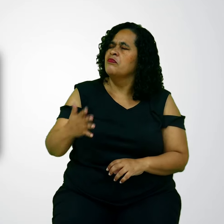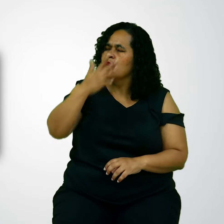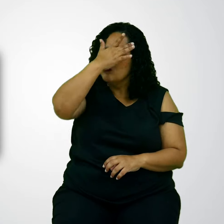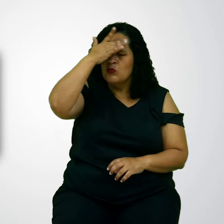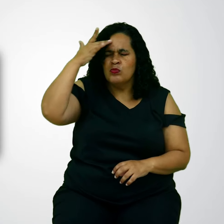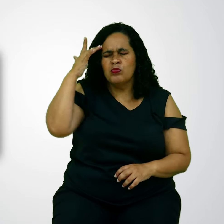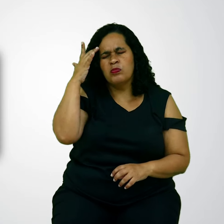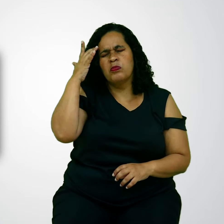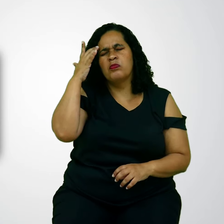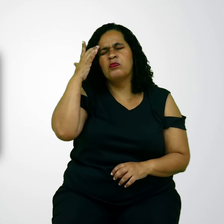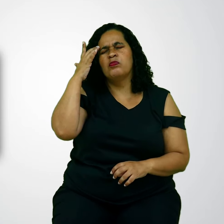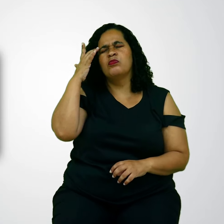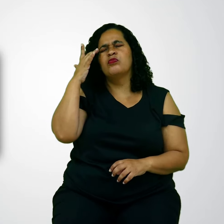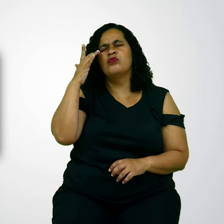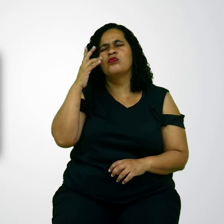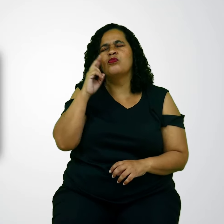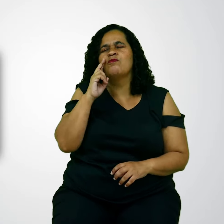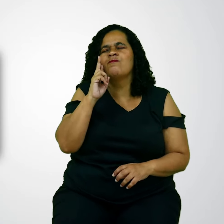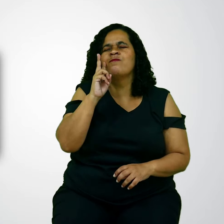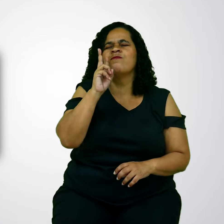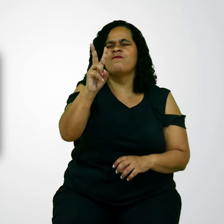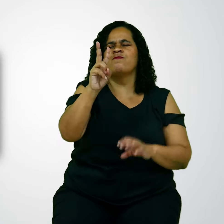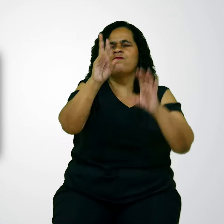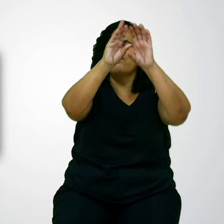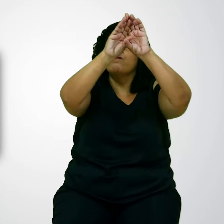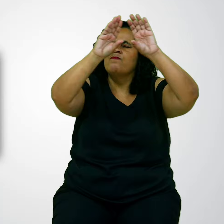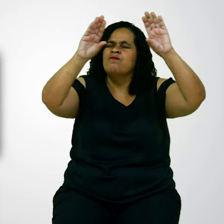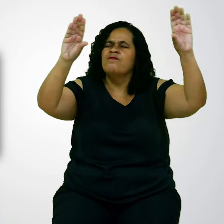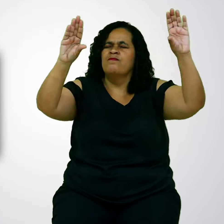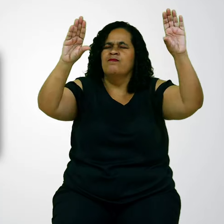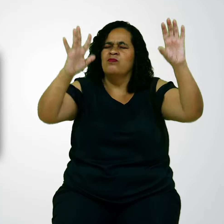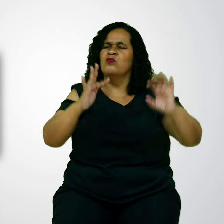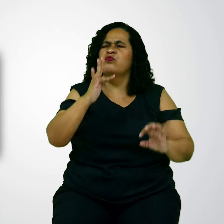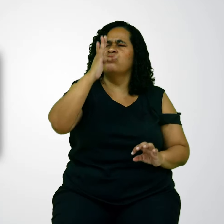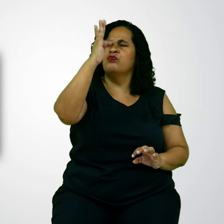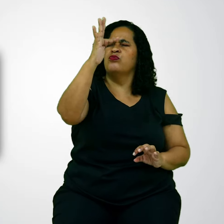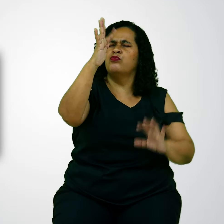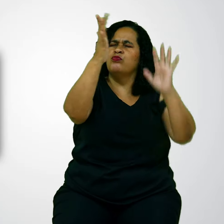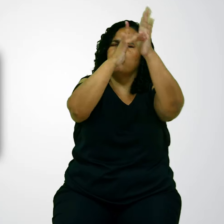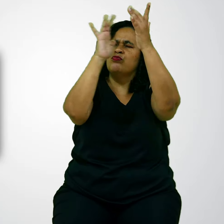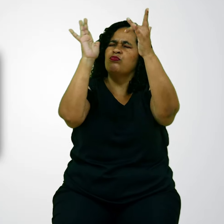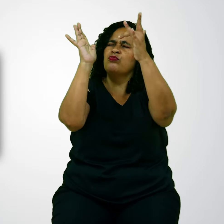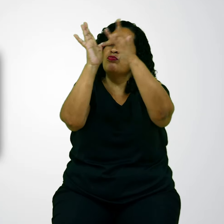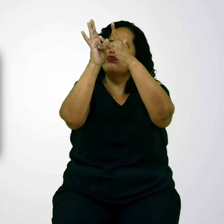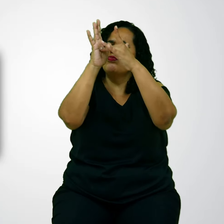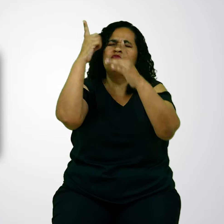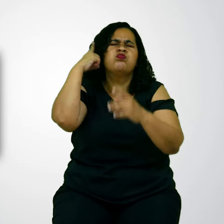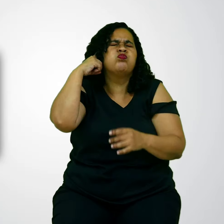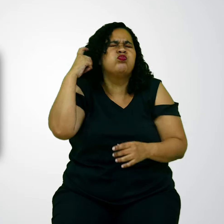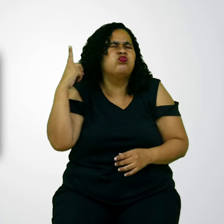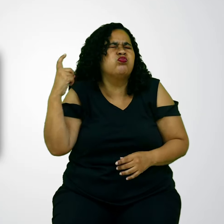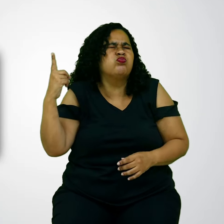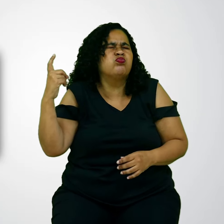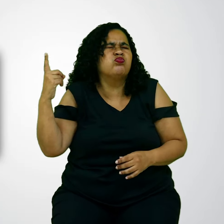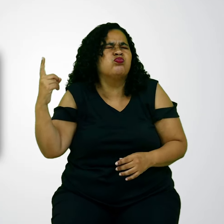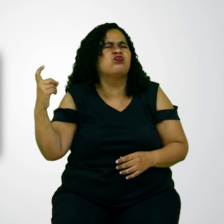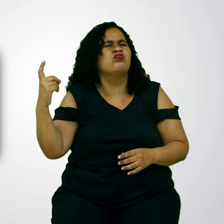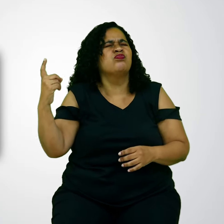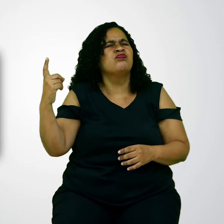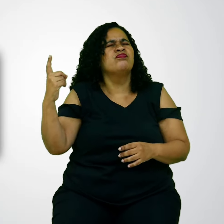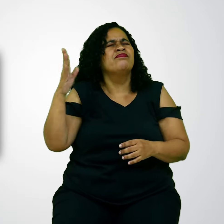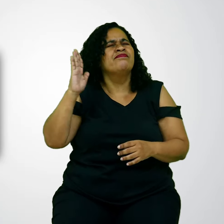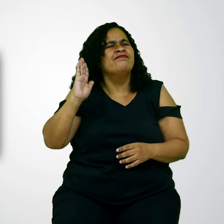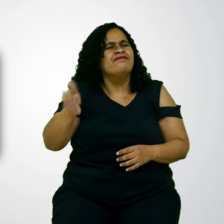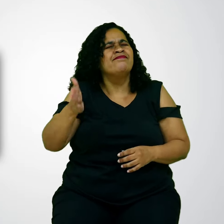enxergam os céus. Elas estão na terra, mas elas conseguem já ouvir o barulho da santa cidade. Elas conseguem já enxergar o